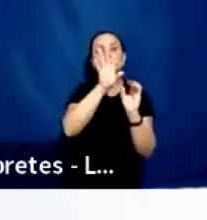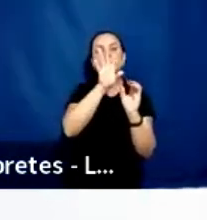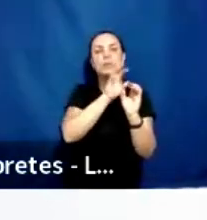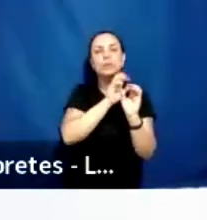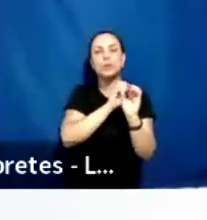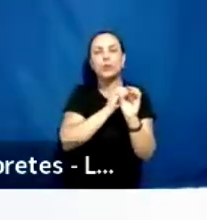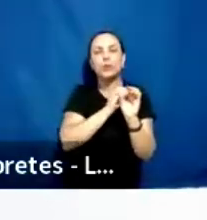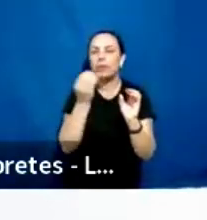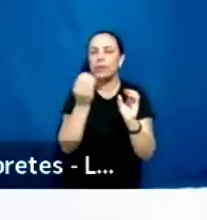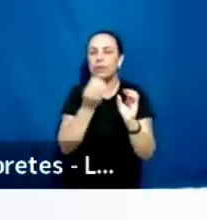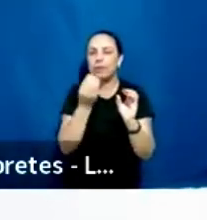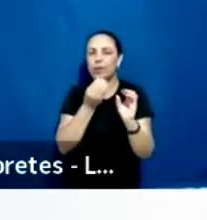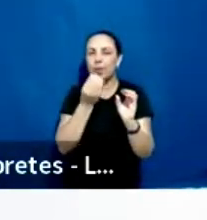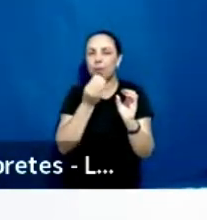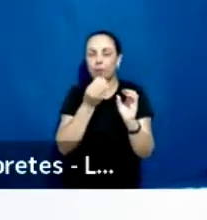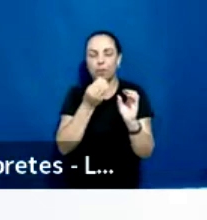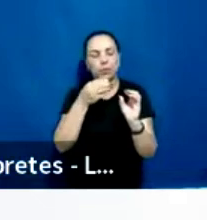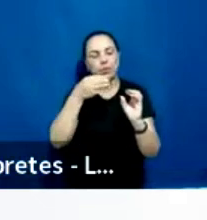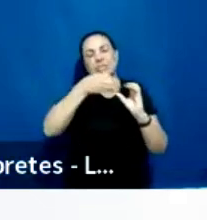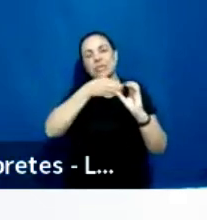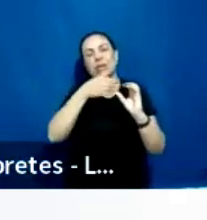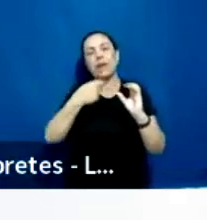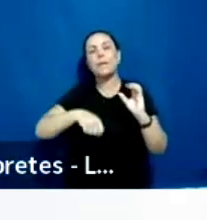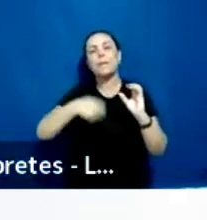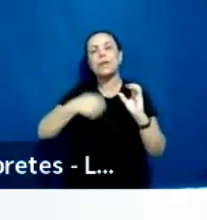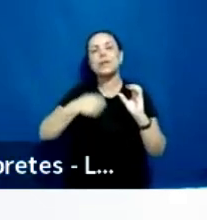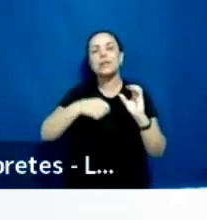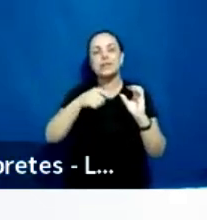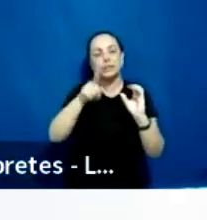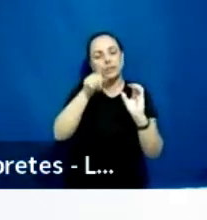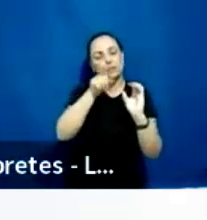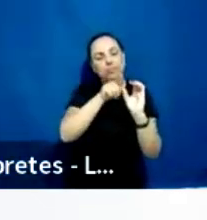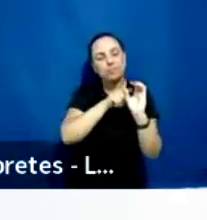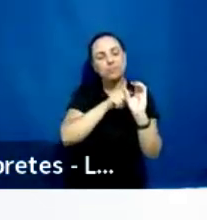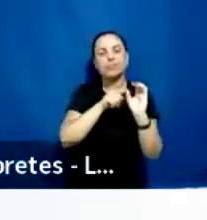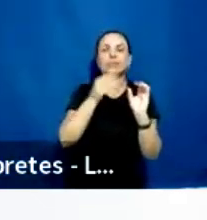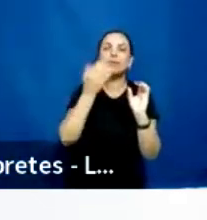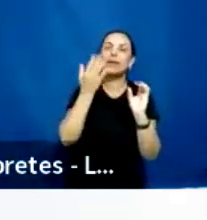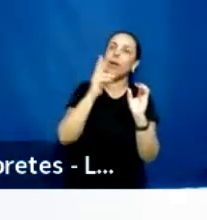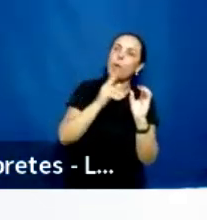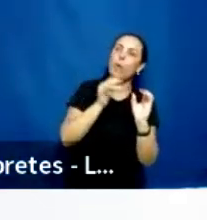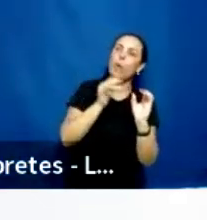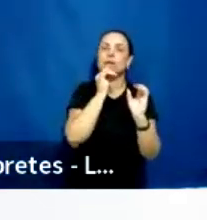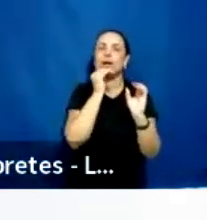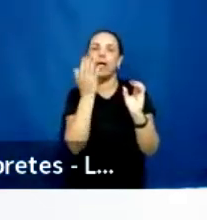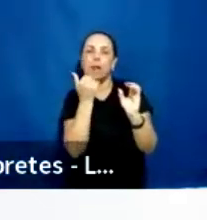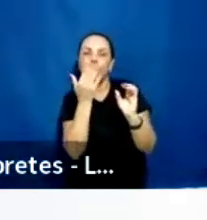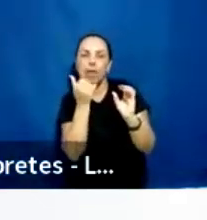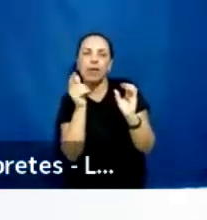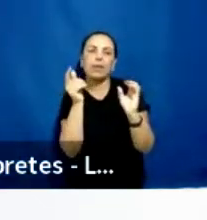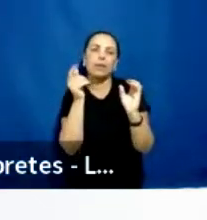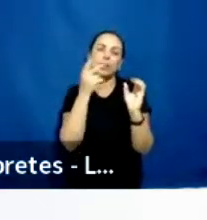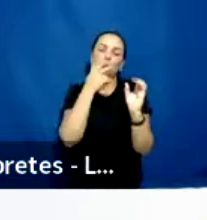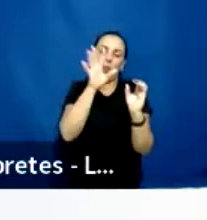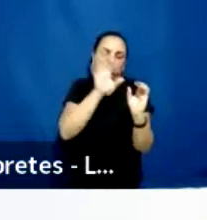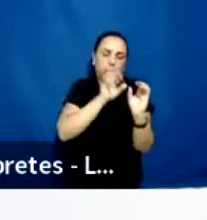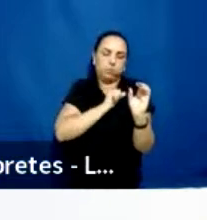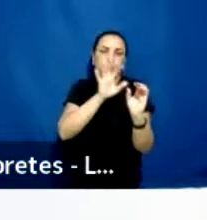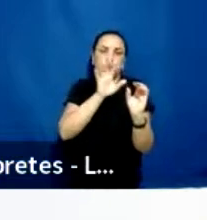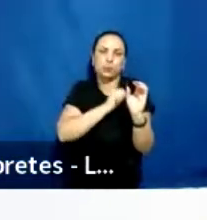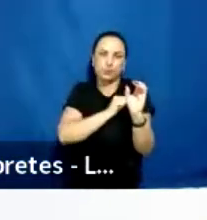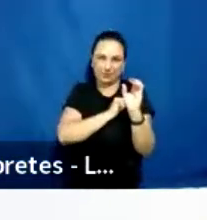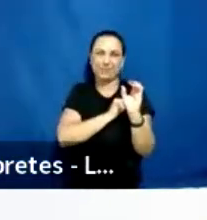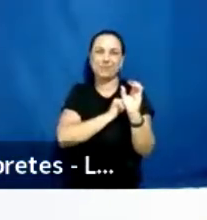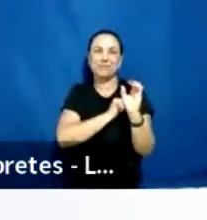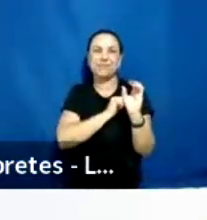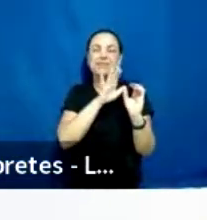membrana, essa célula, ela possui o canal de entrada, que são os poros. Mas olha só o que acontece